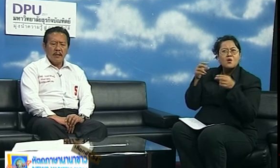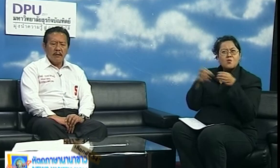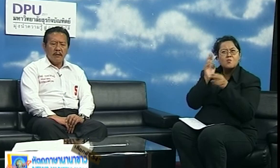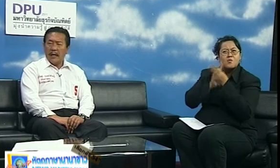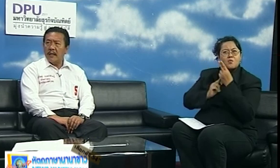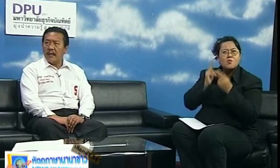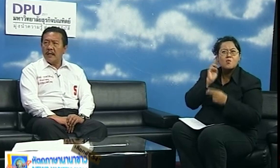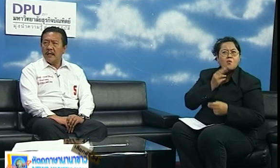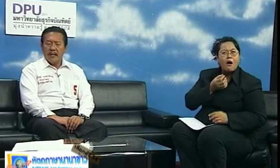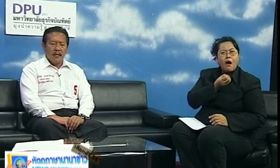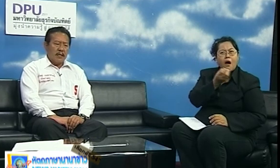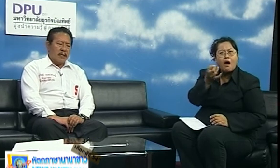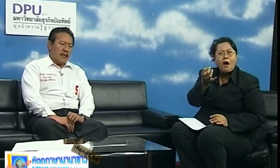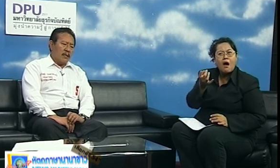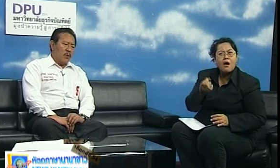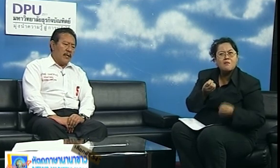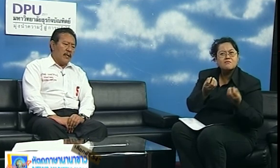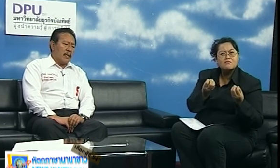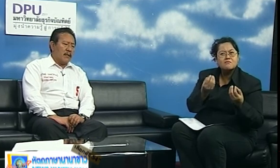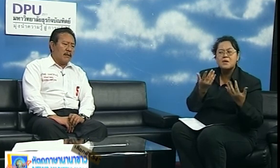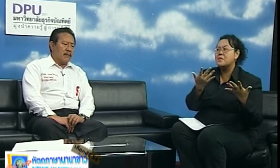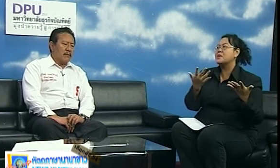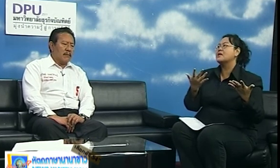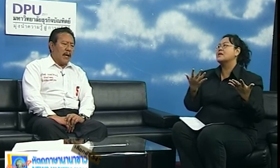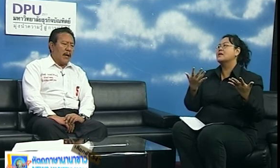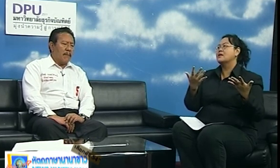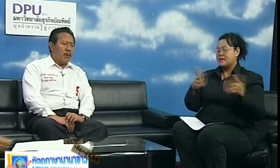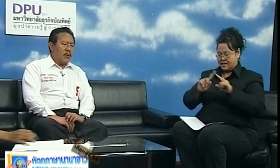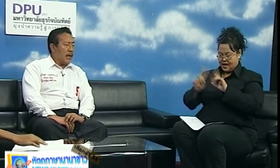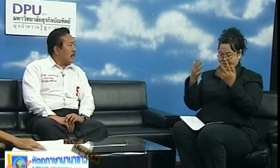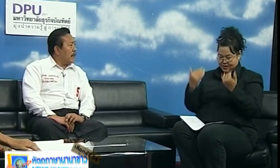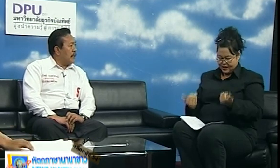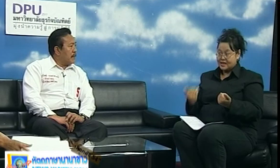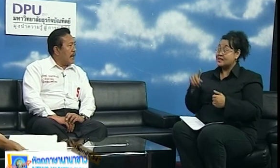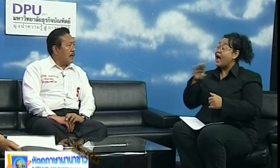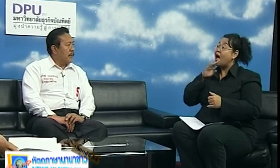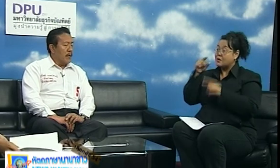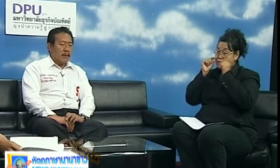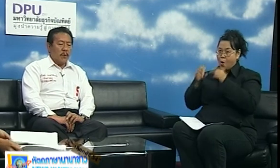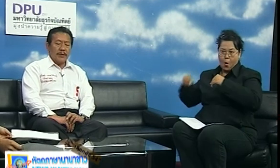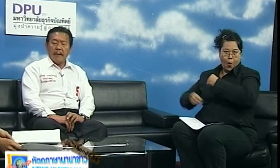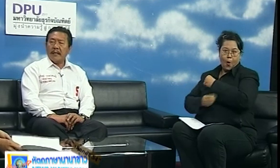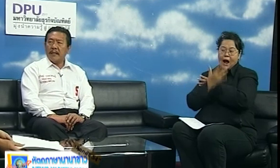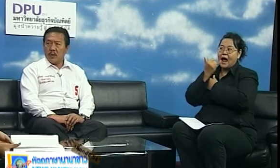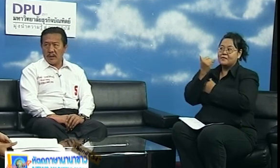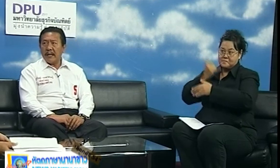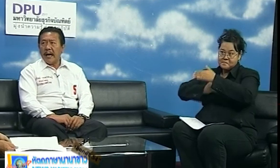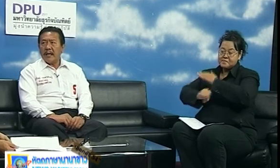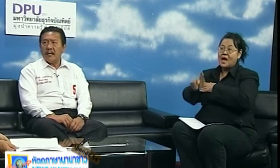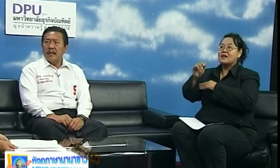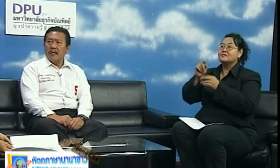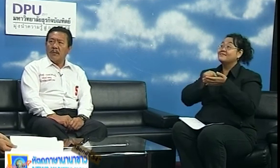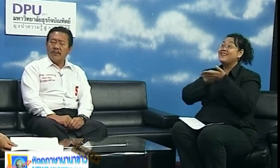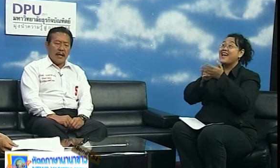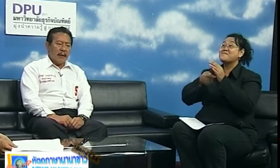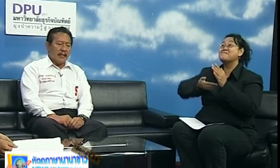วกได้เลยตัวนี้เนี่ยถ้าผมมโอกาเข้าไปใส sigloผมสามารทจะธุงตได